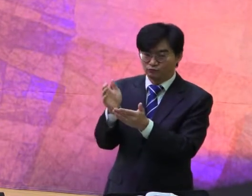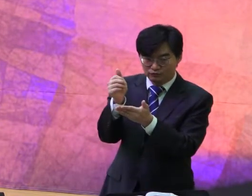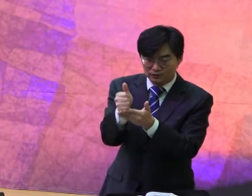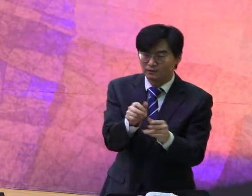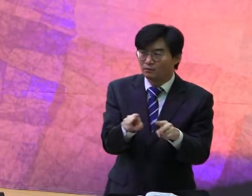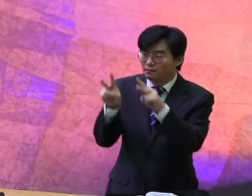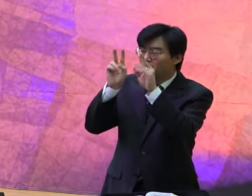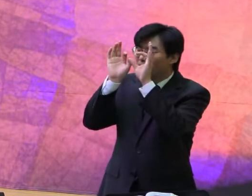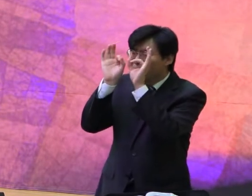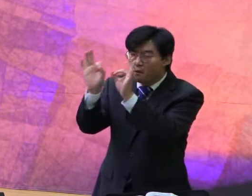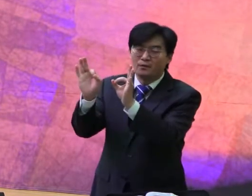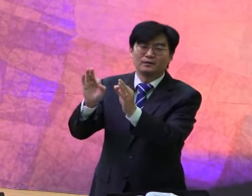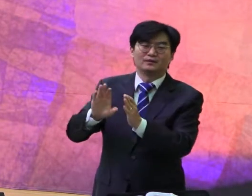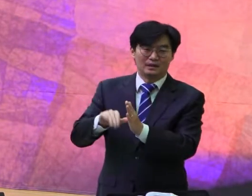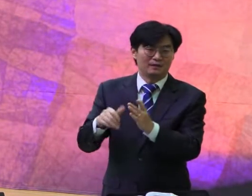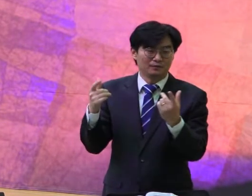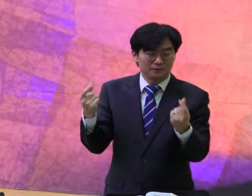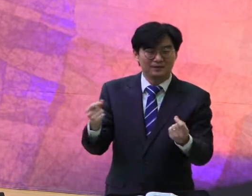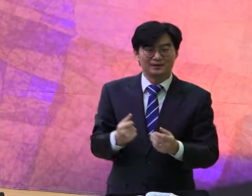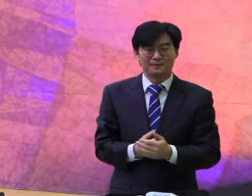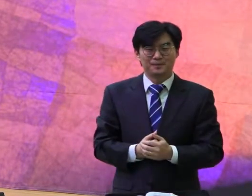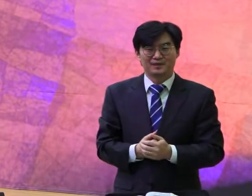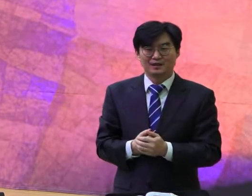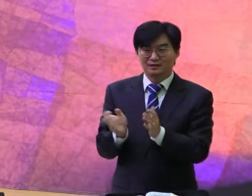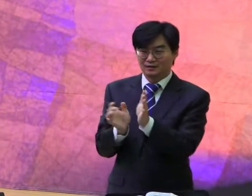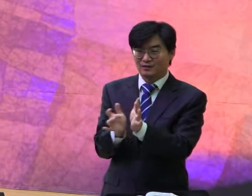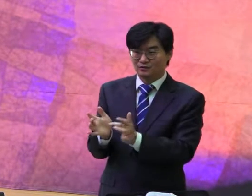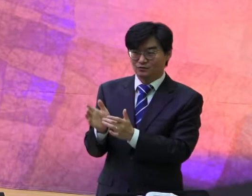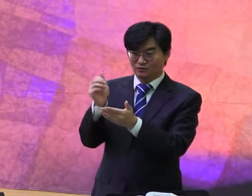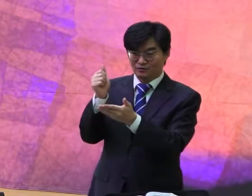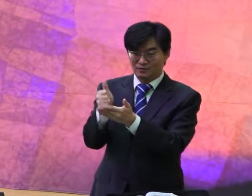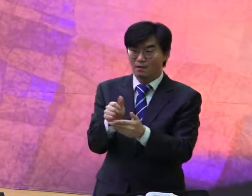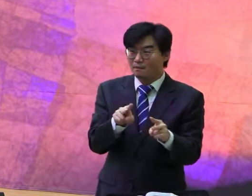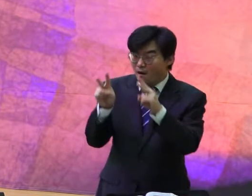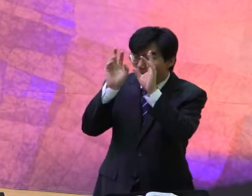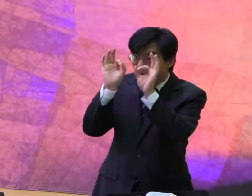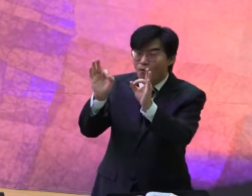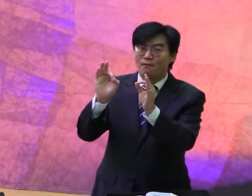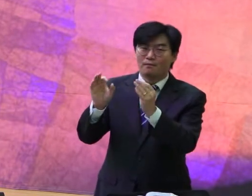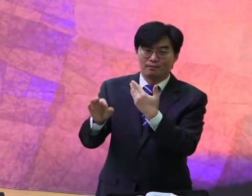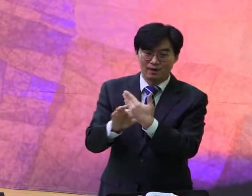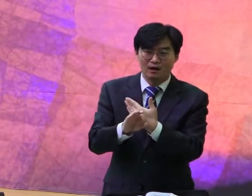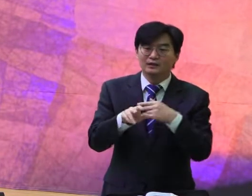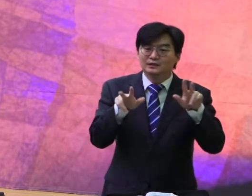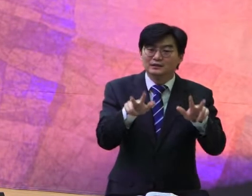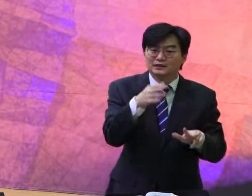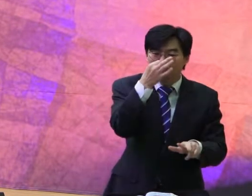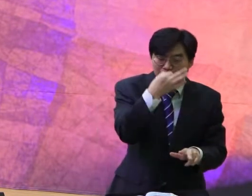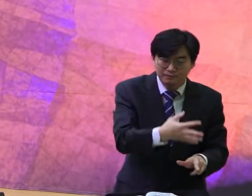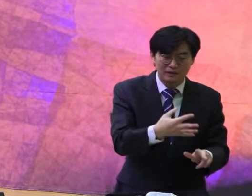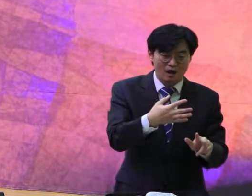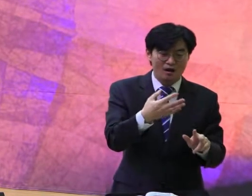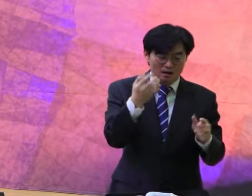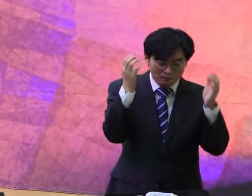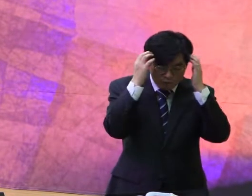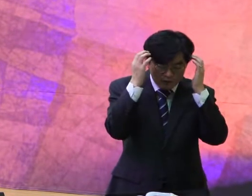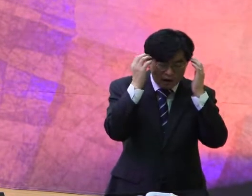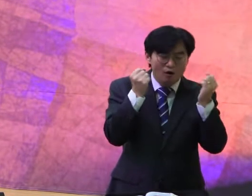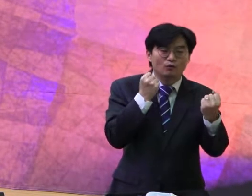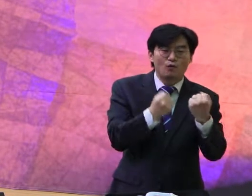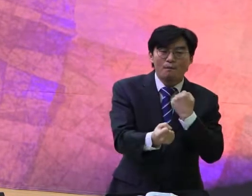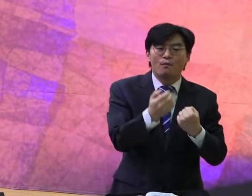바라보면 주님께서 여러분에게 그 고난을 이길 힘을 주시고 고난 속에서도 복음의 꽃을